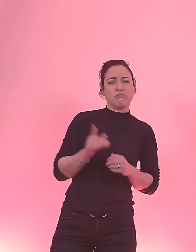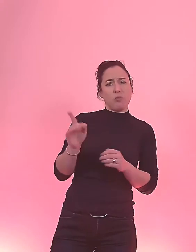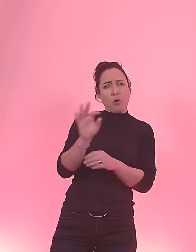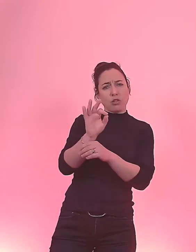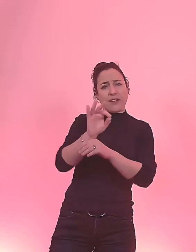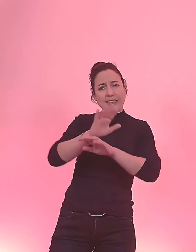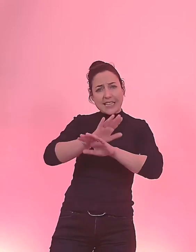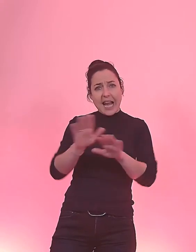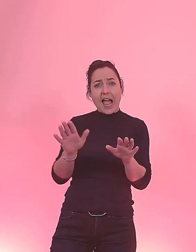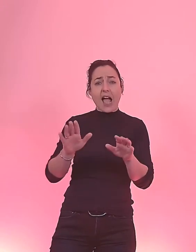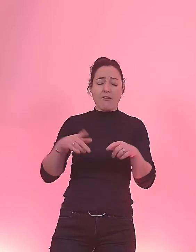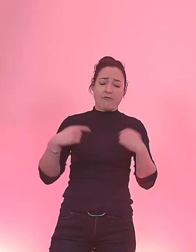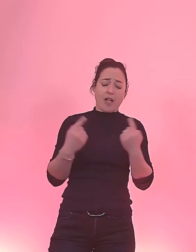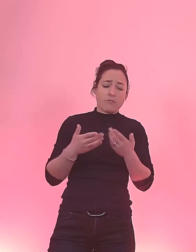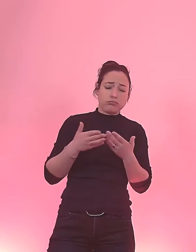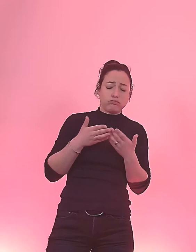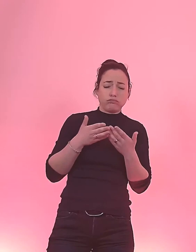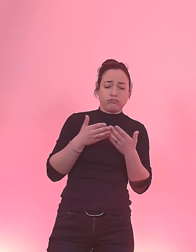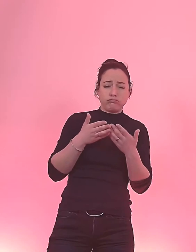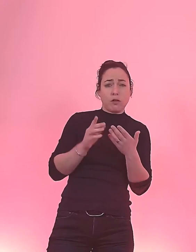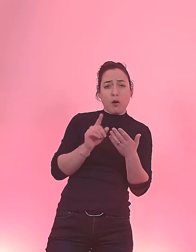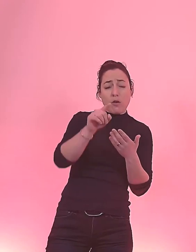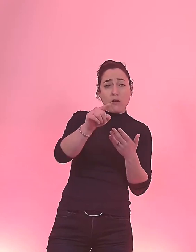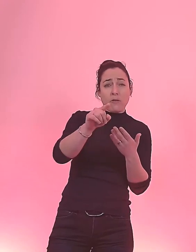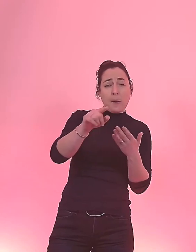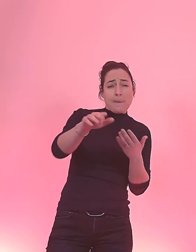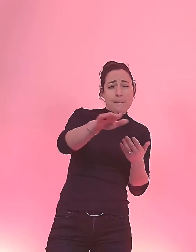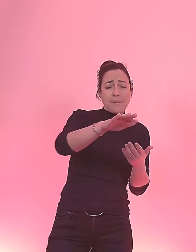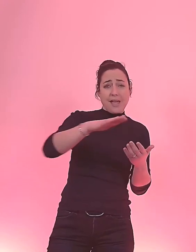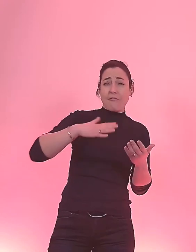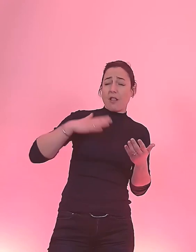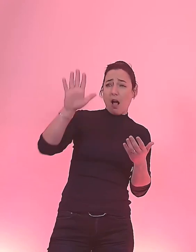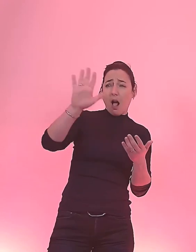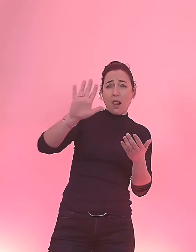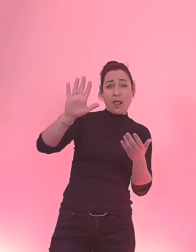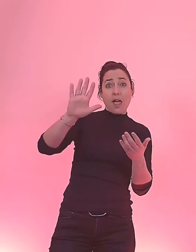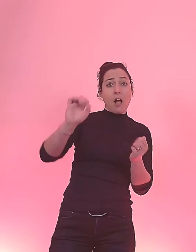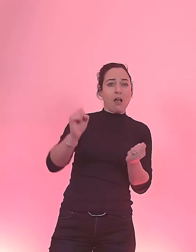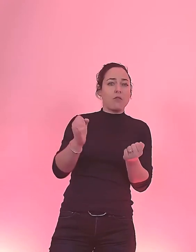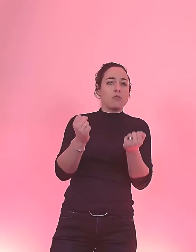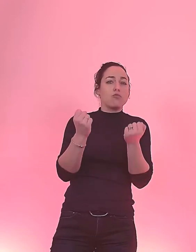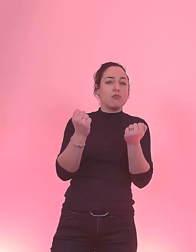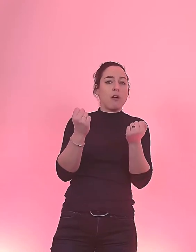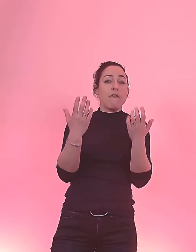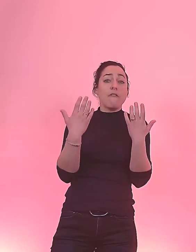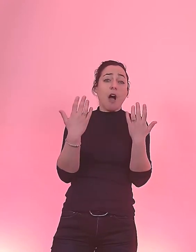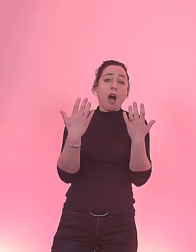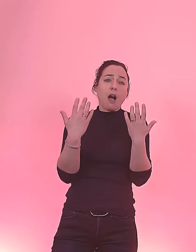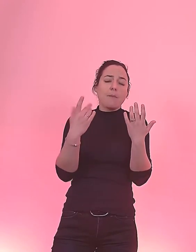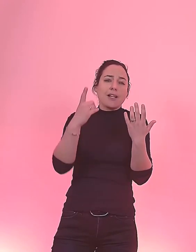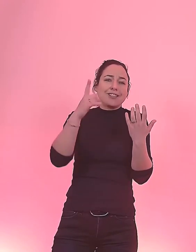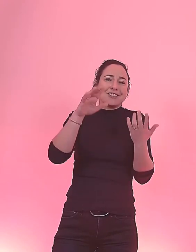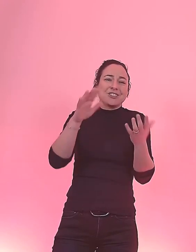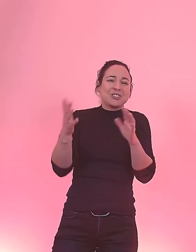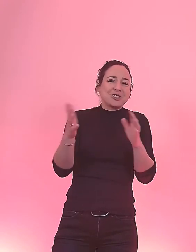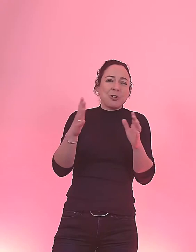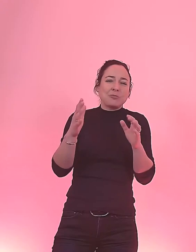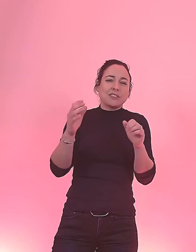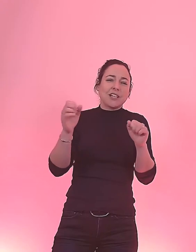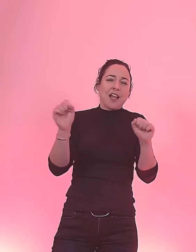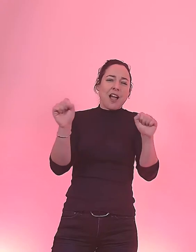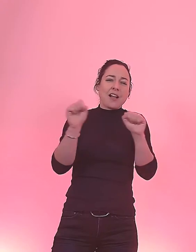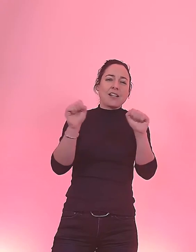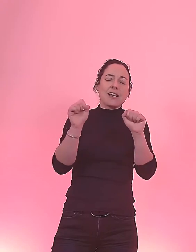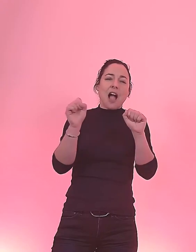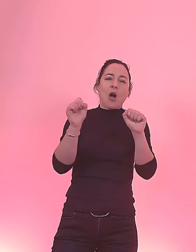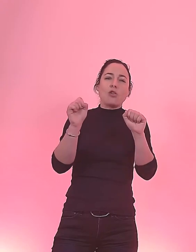en wij voeren naar de overkant en het meer van galilea de kan het zo heerlijk warm zijn maar soms land andere koude lucht vanuit